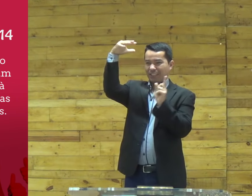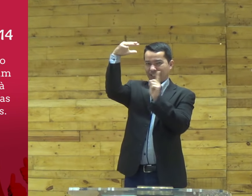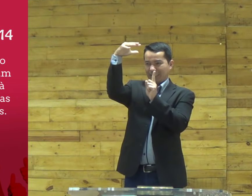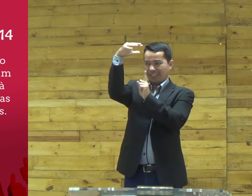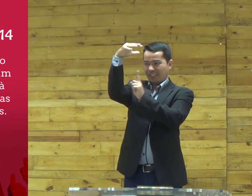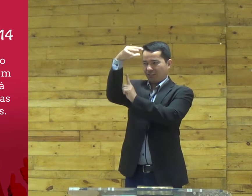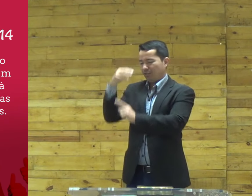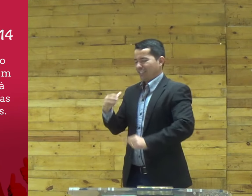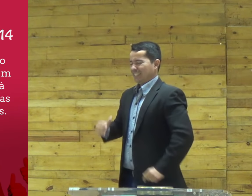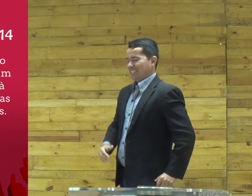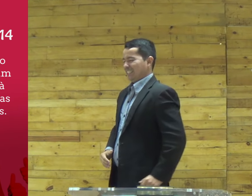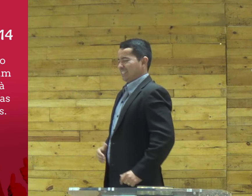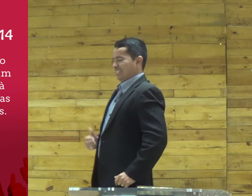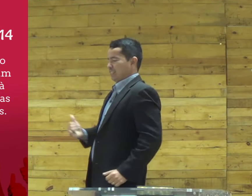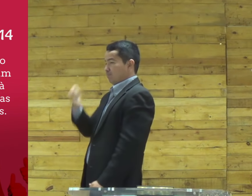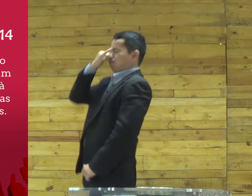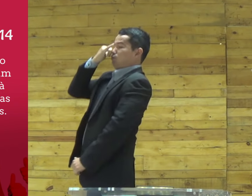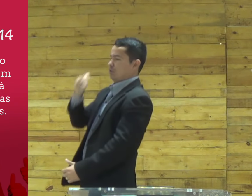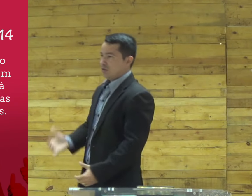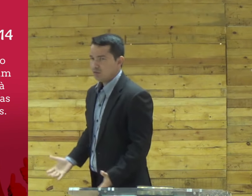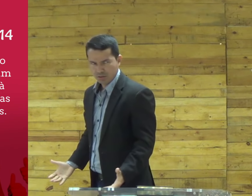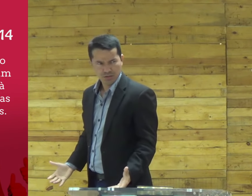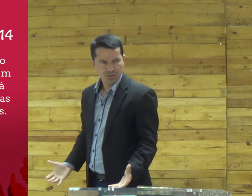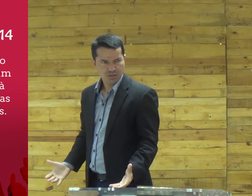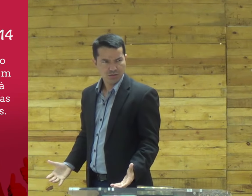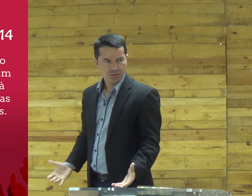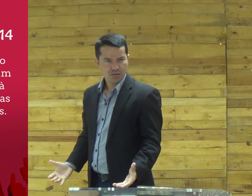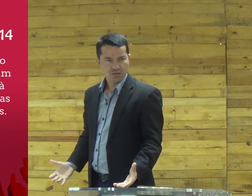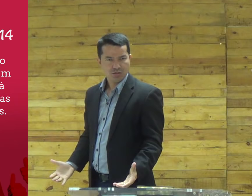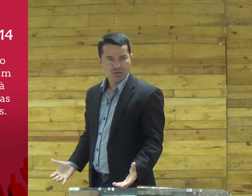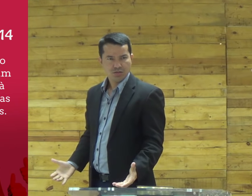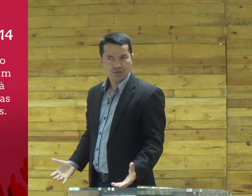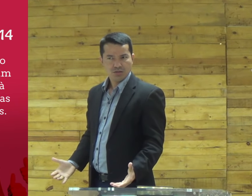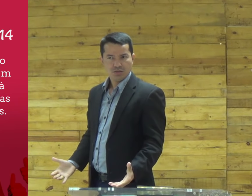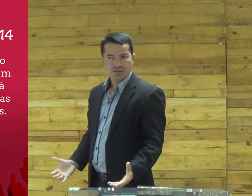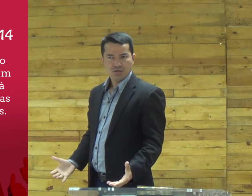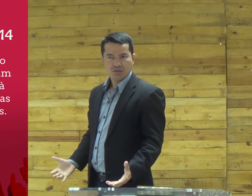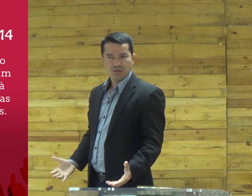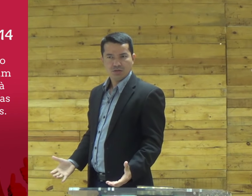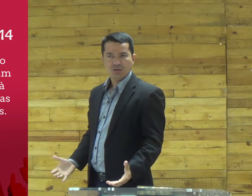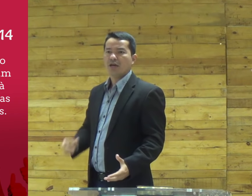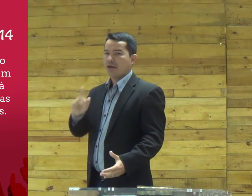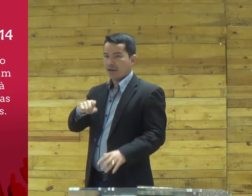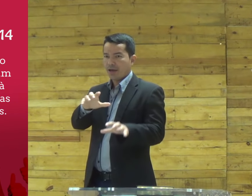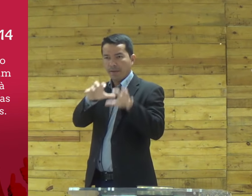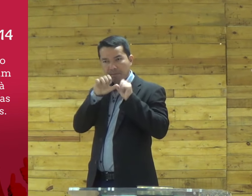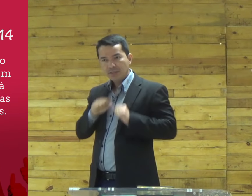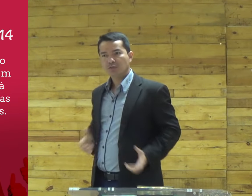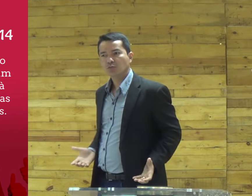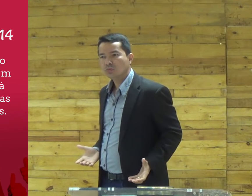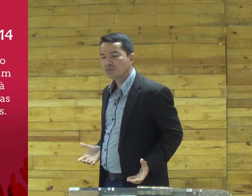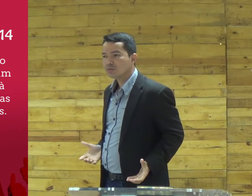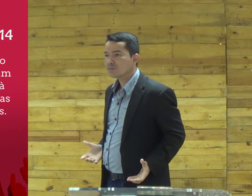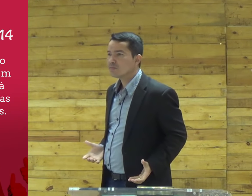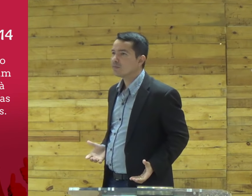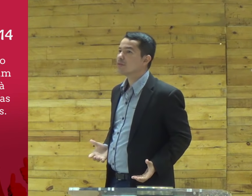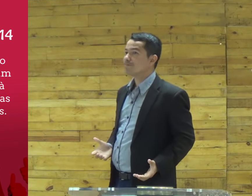e, né? Chega ali, por exemplo, num poste, aí chega ali uma pessoa que não enxerga, dá de cara ali com poste. Isso é